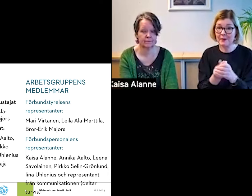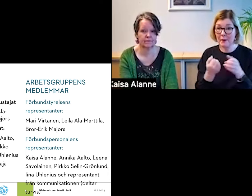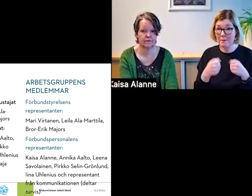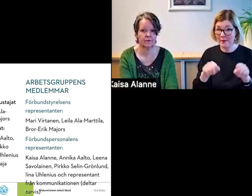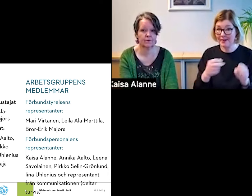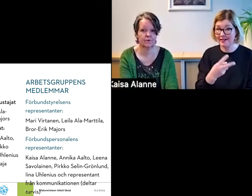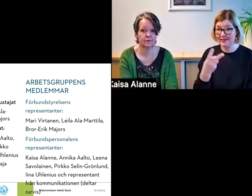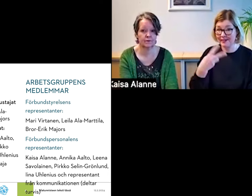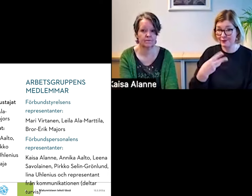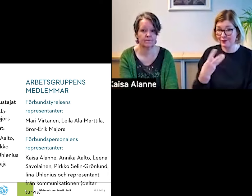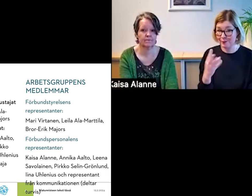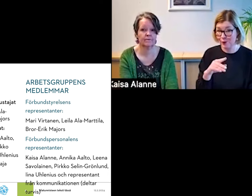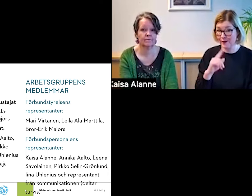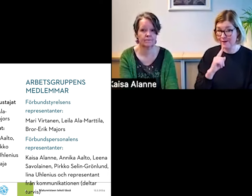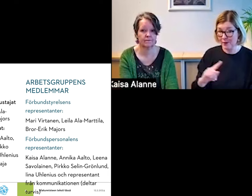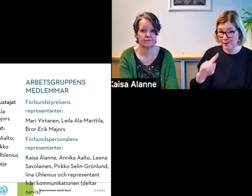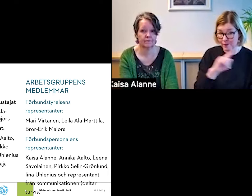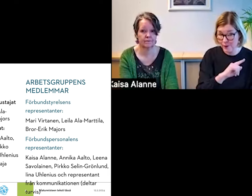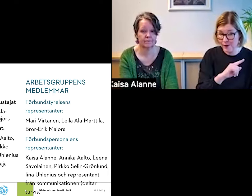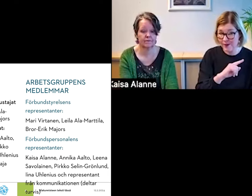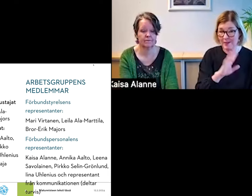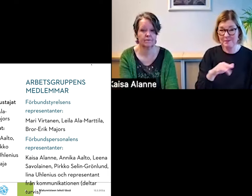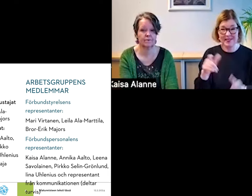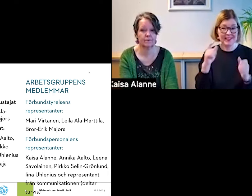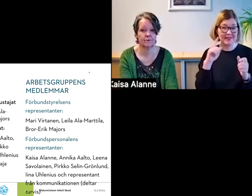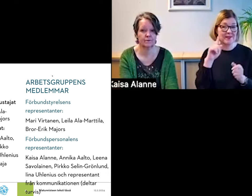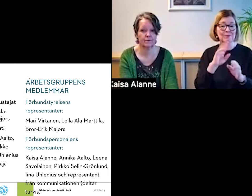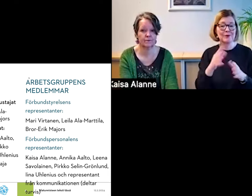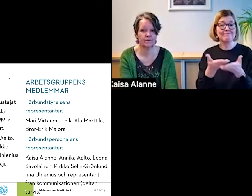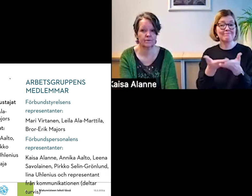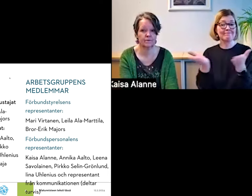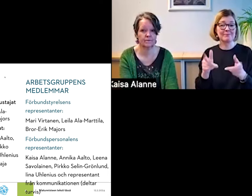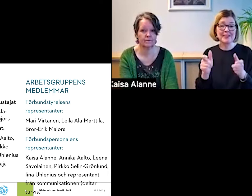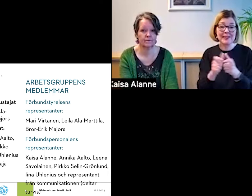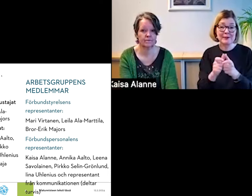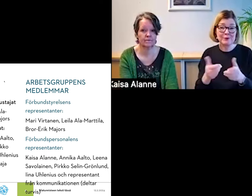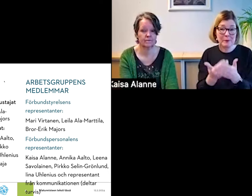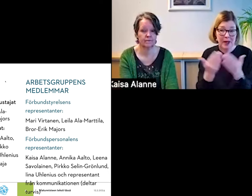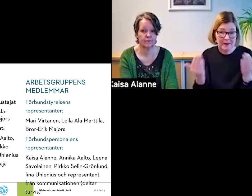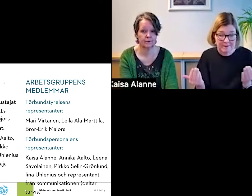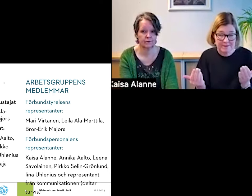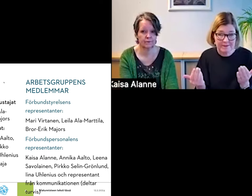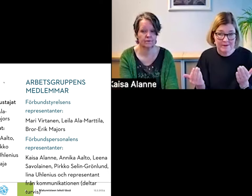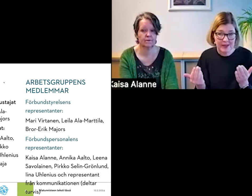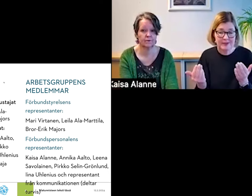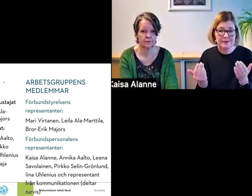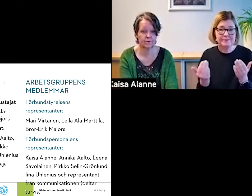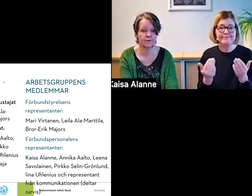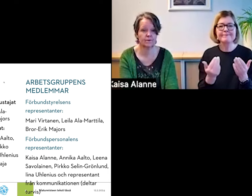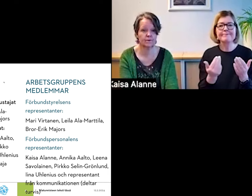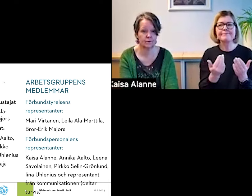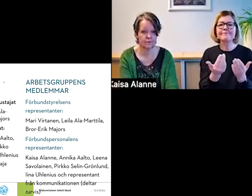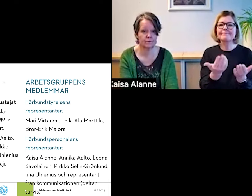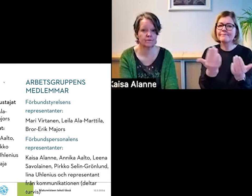päätimme aloittaa tämän kampanjan Viitotaan yhdessä, joka toteutettiin viime vuoden aikana. Ja sitä